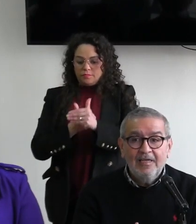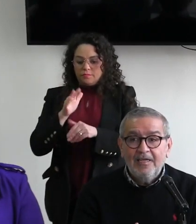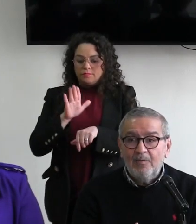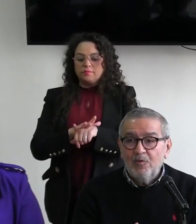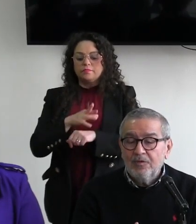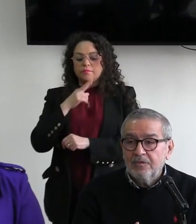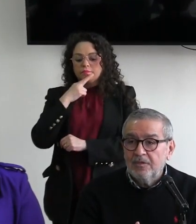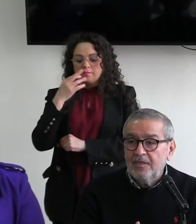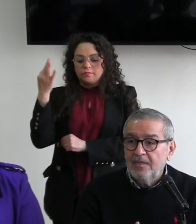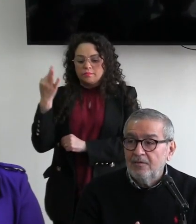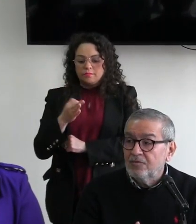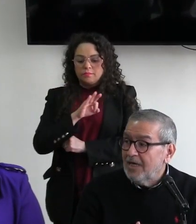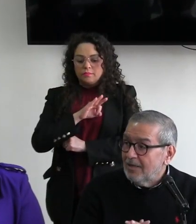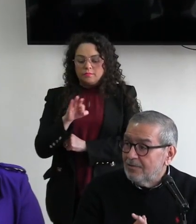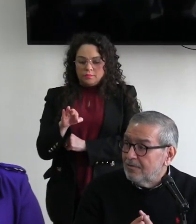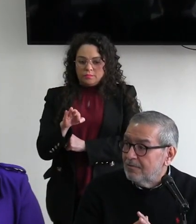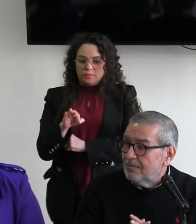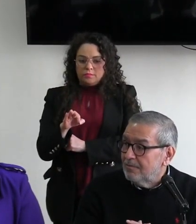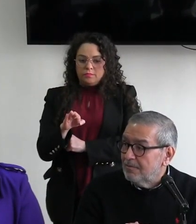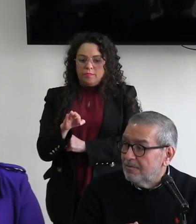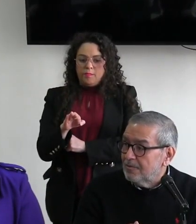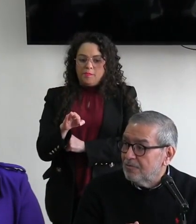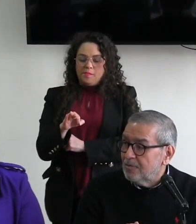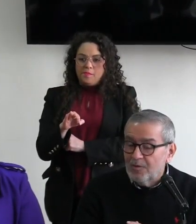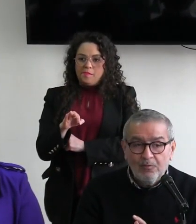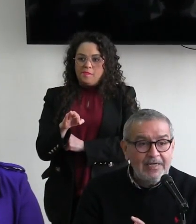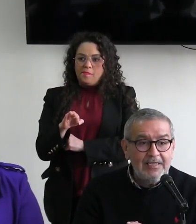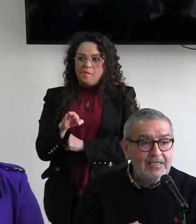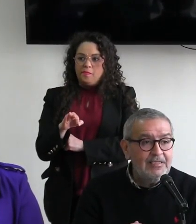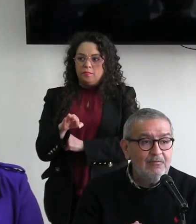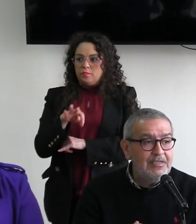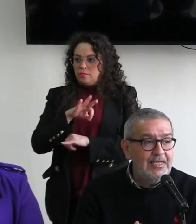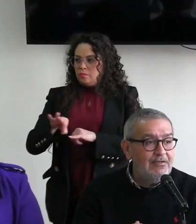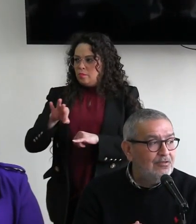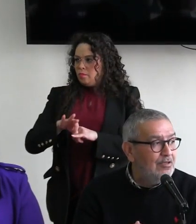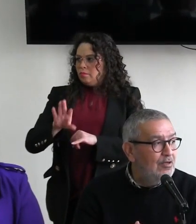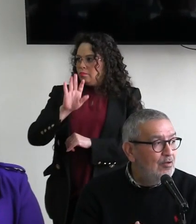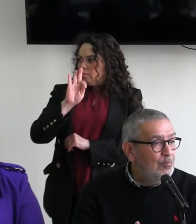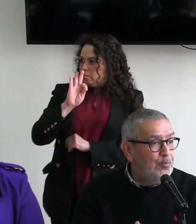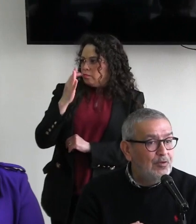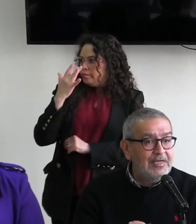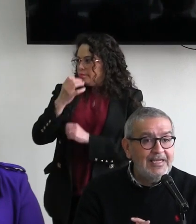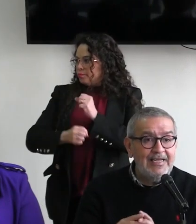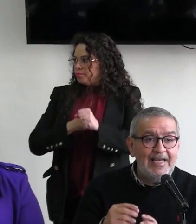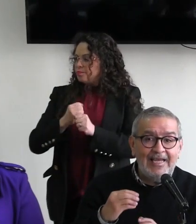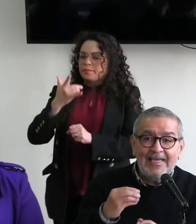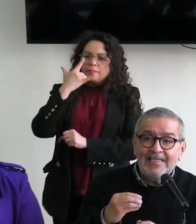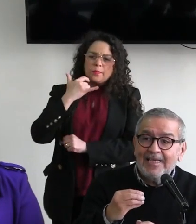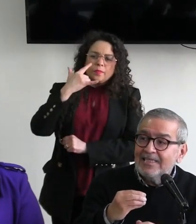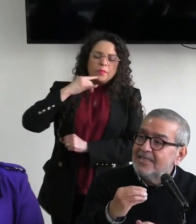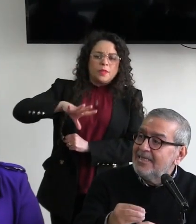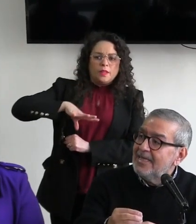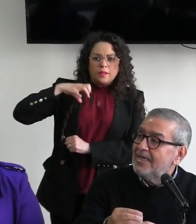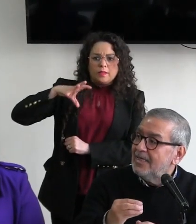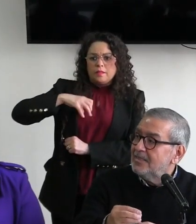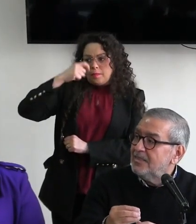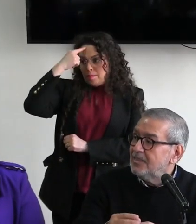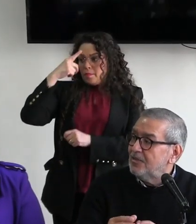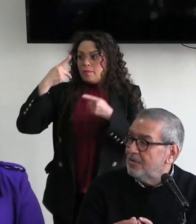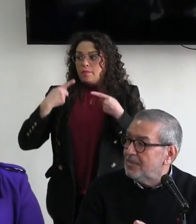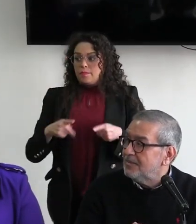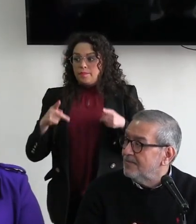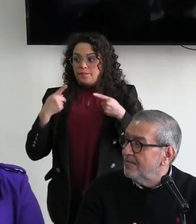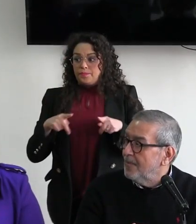manera. Hemos luchado en los últimos 40, 50 años porque la gente incida en